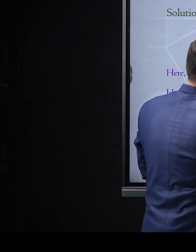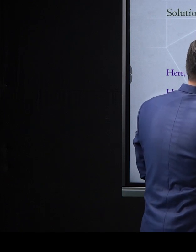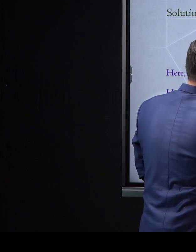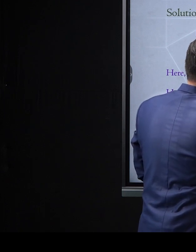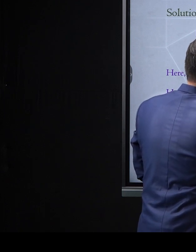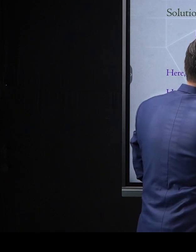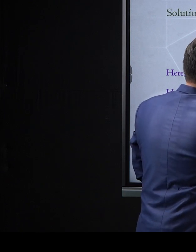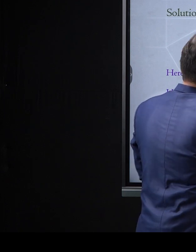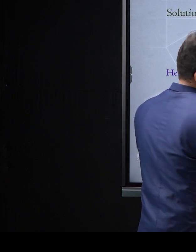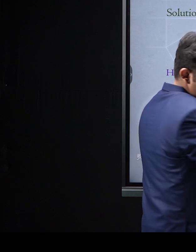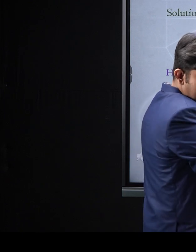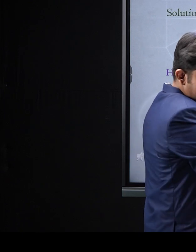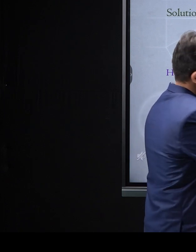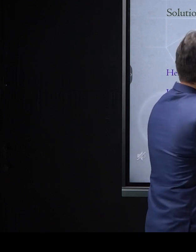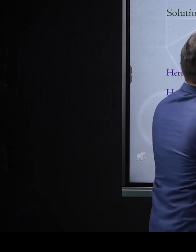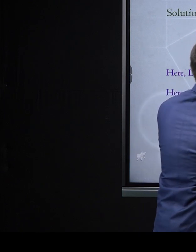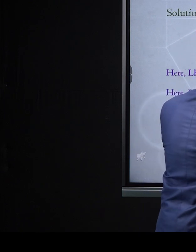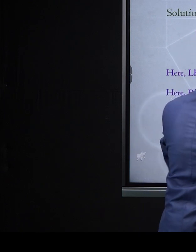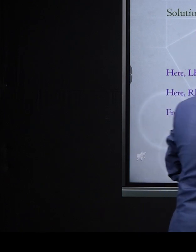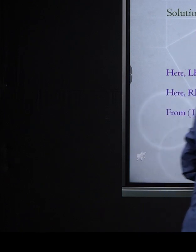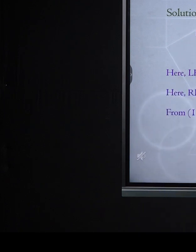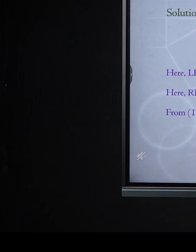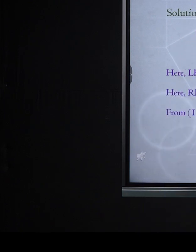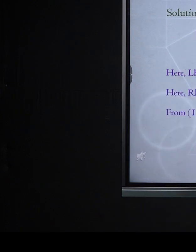x స్క్వేర్ మైనస్ 16 వస్తుంది.